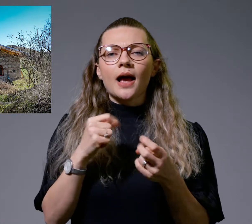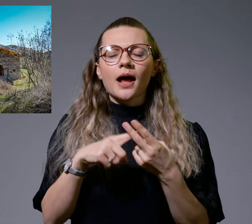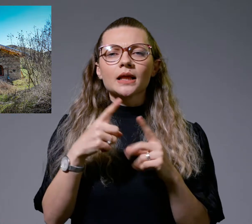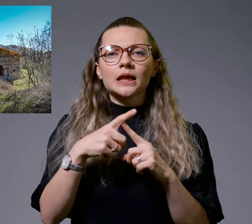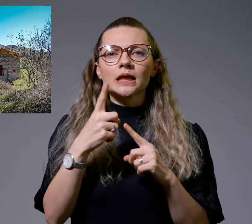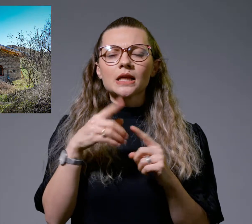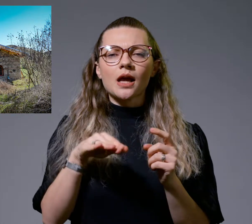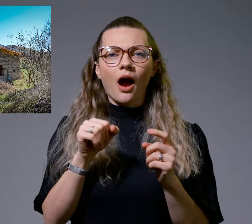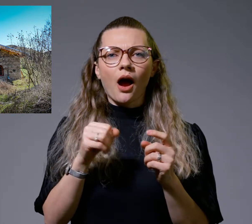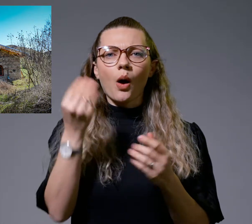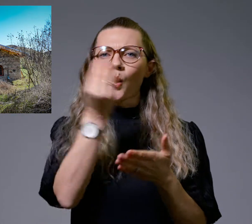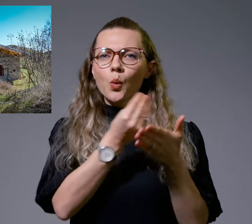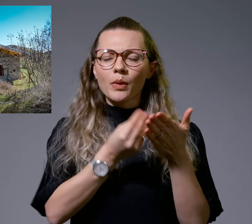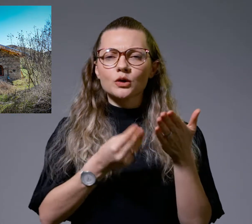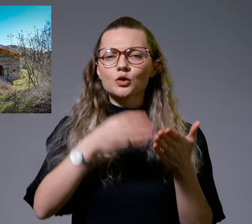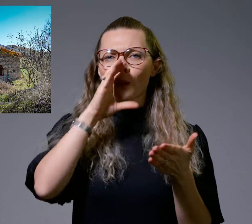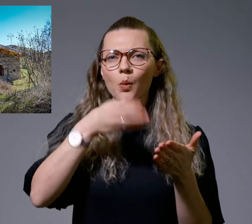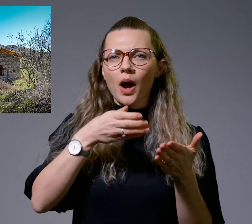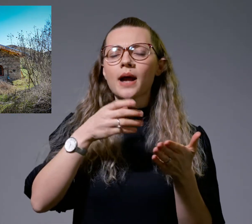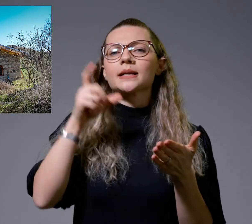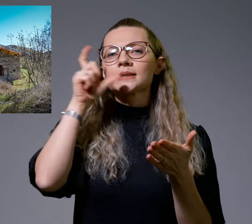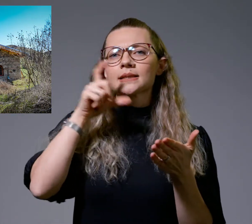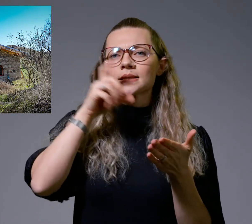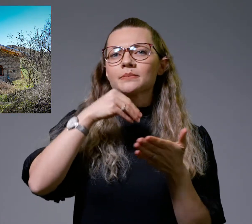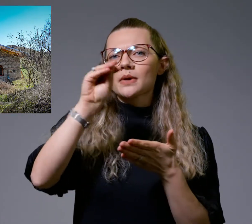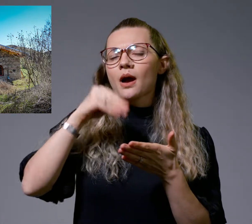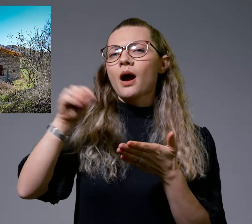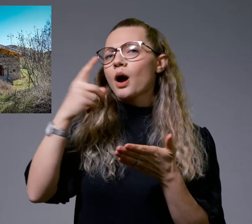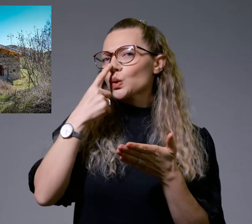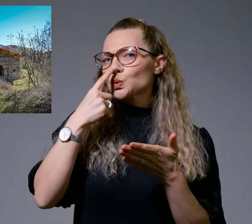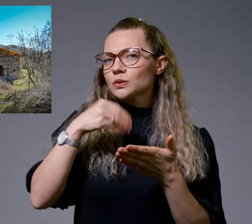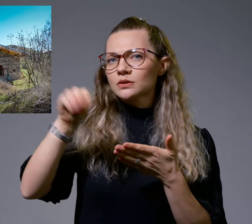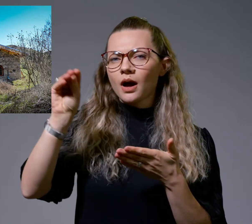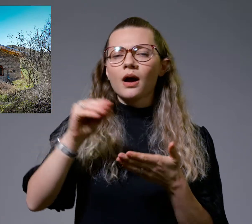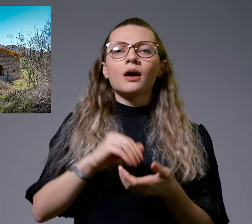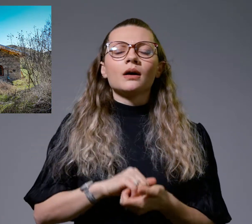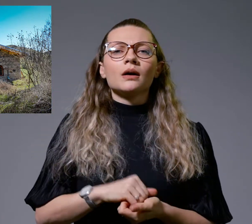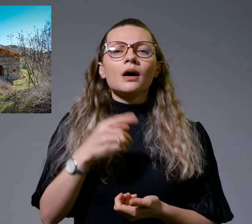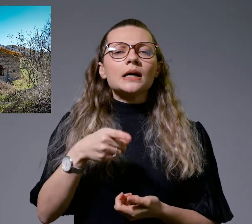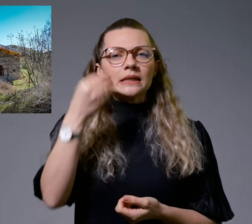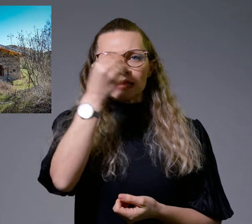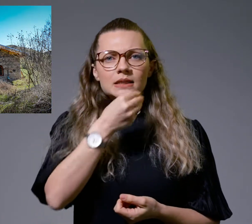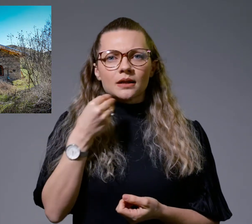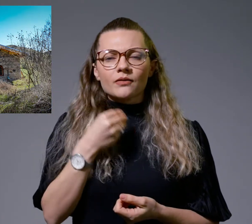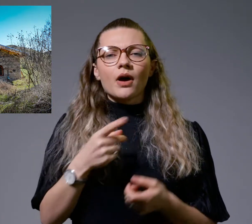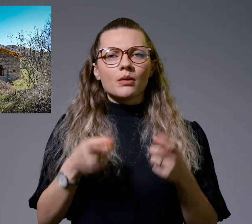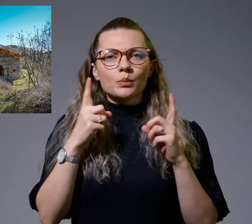во Бугарија, Србија и Русија. За црквата постојат